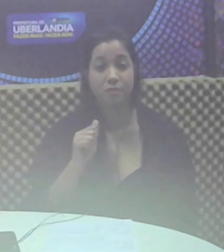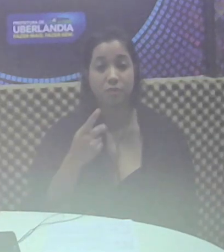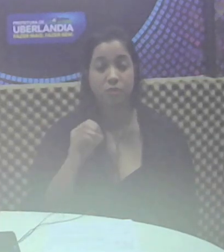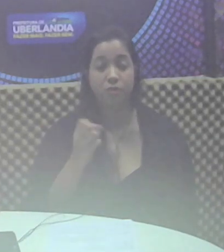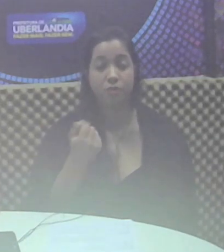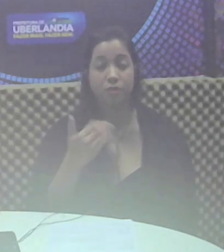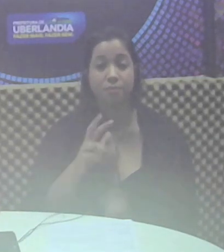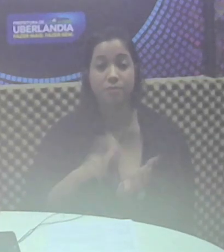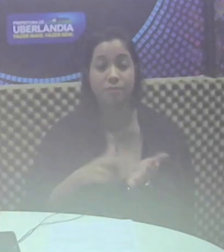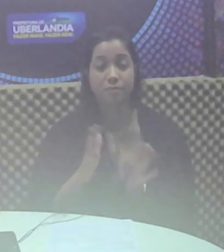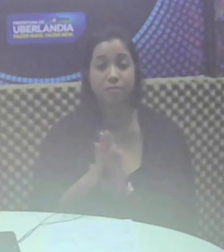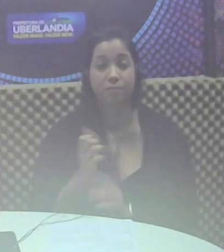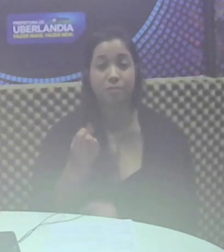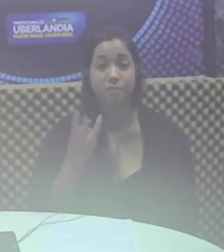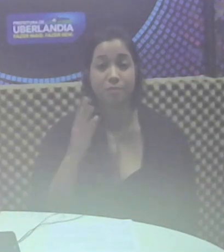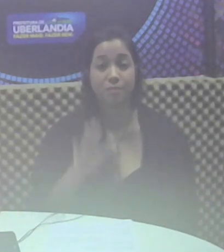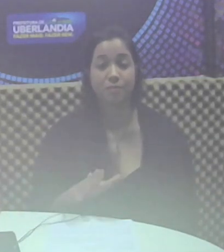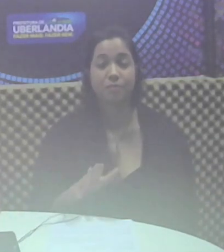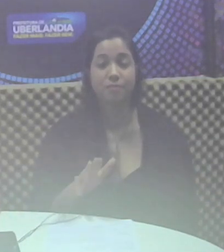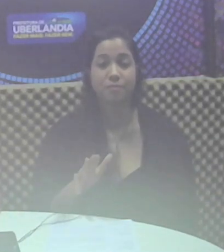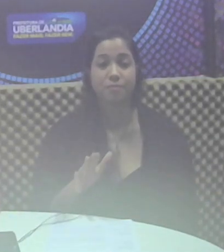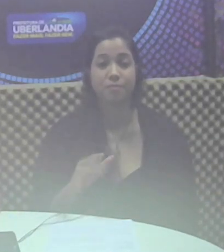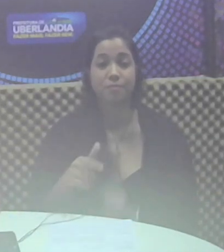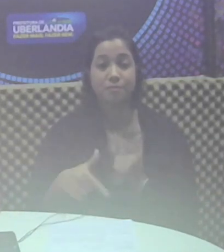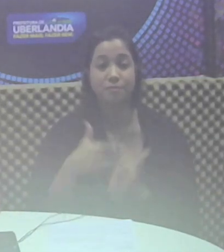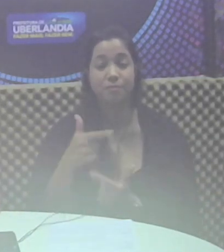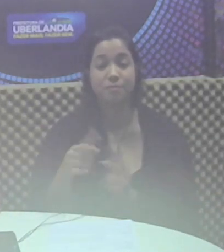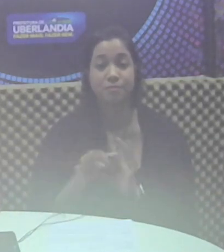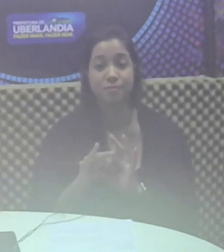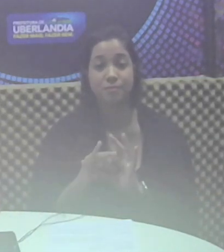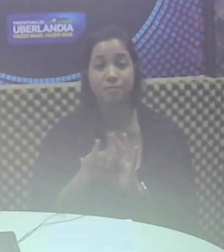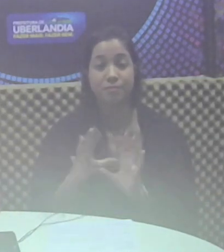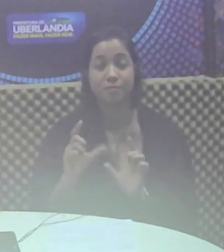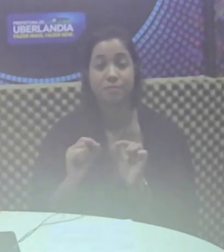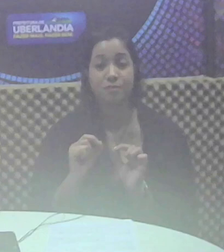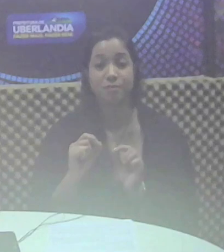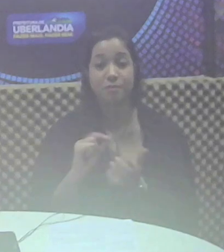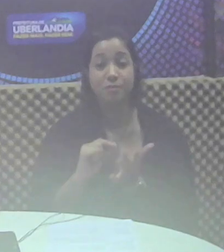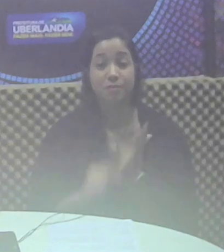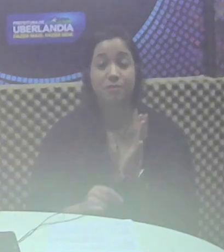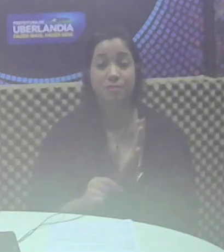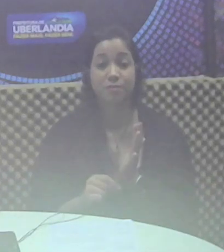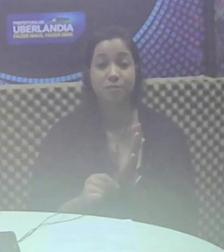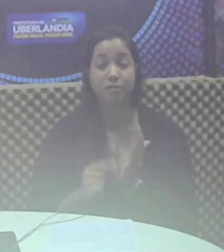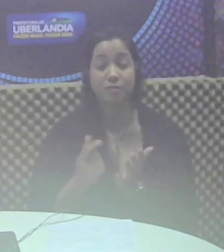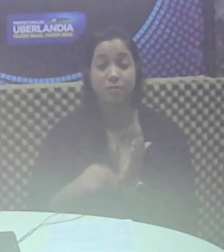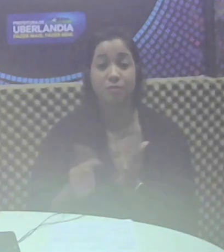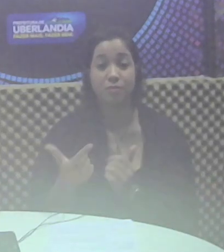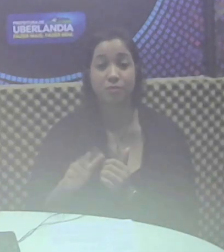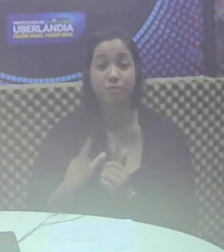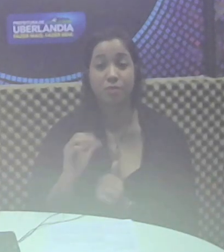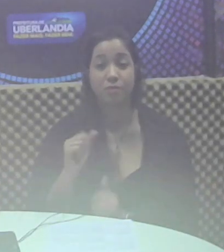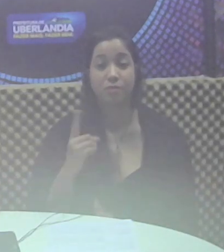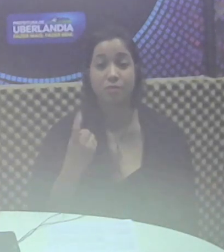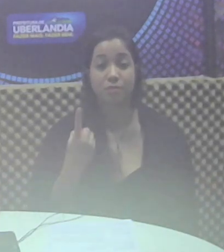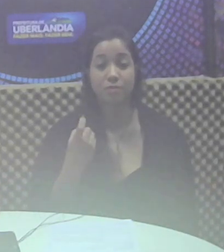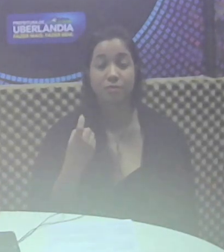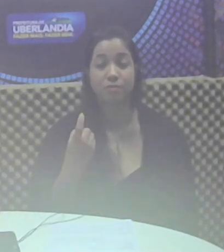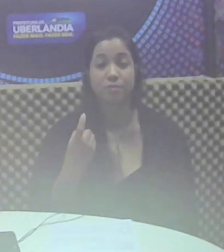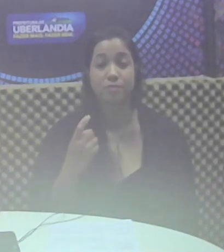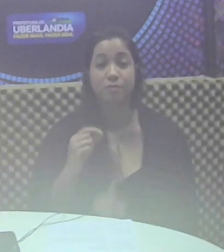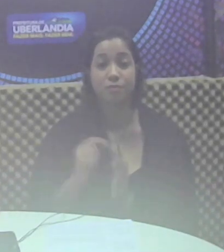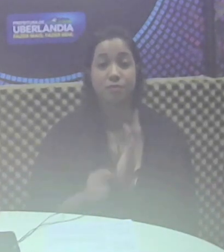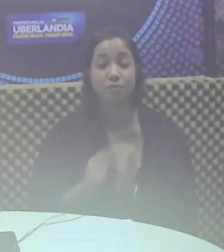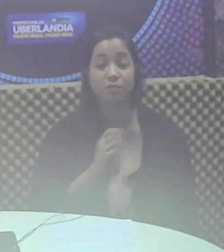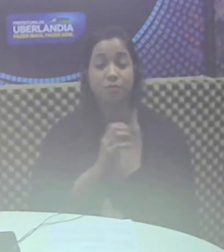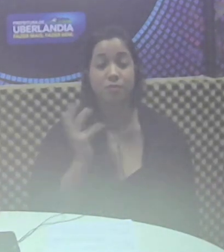manhã à 1 da tarde. Entre os serviços disponibilizados estão cadastramento e recadastramento do Cade Único, inscrição no